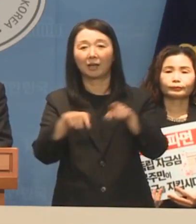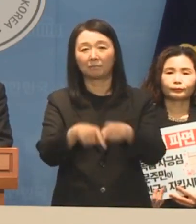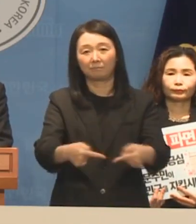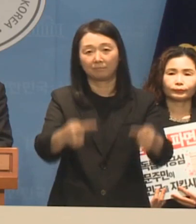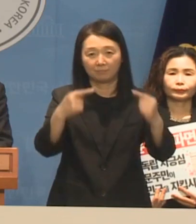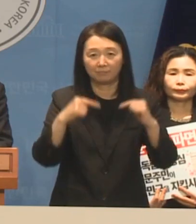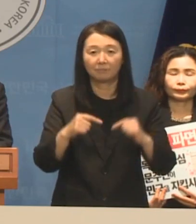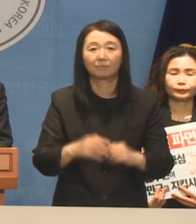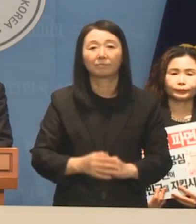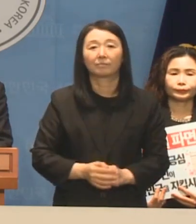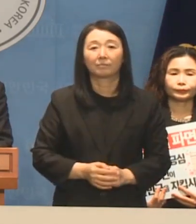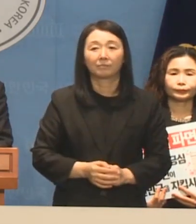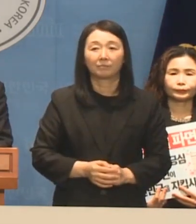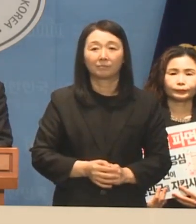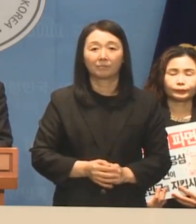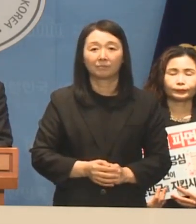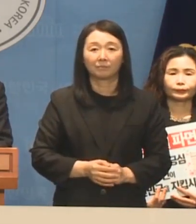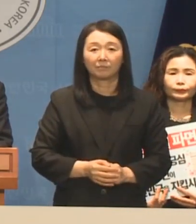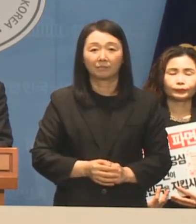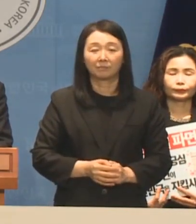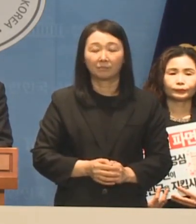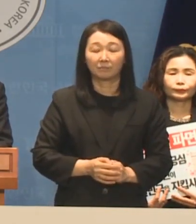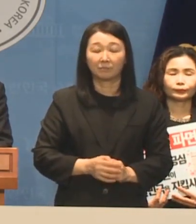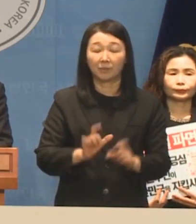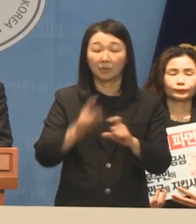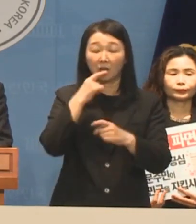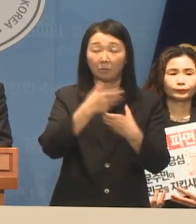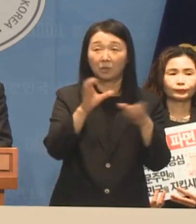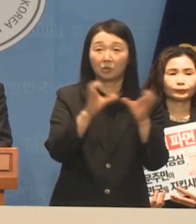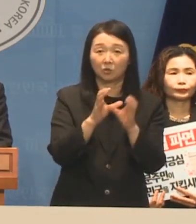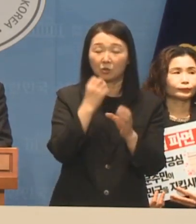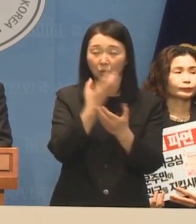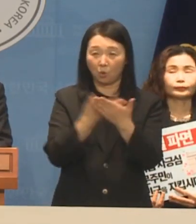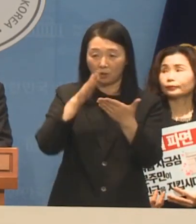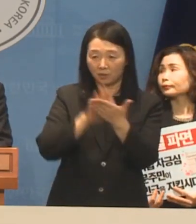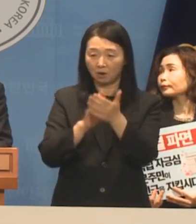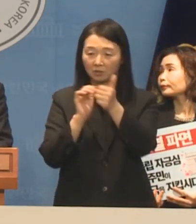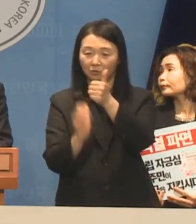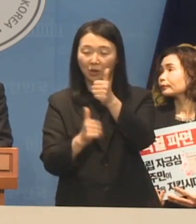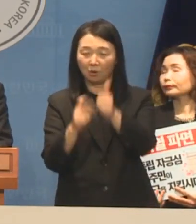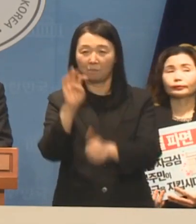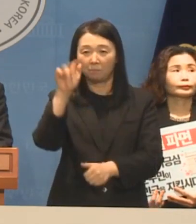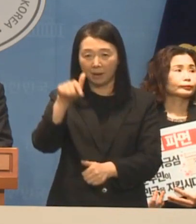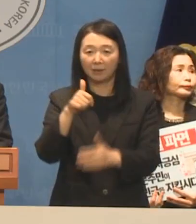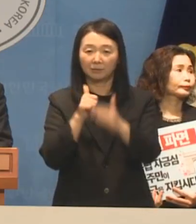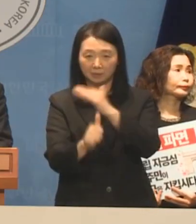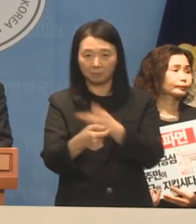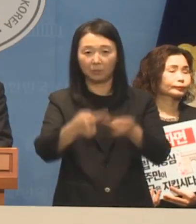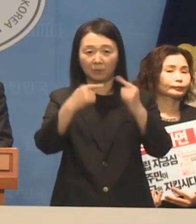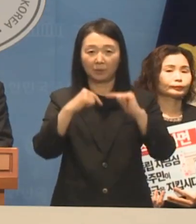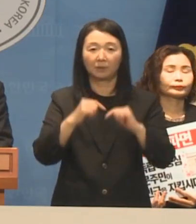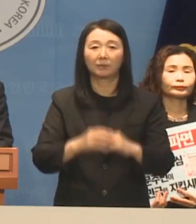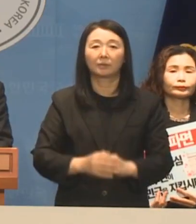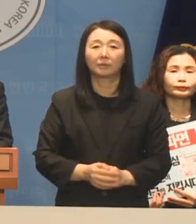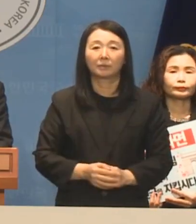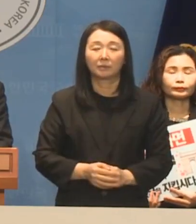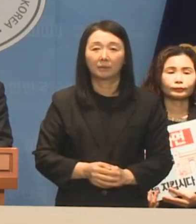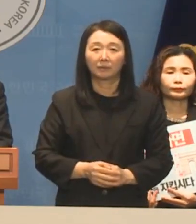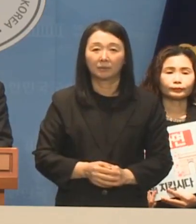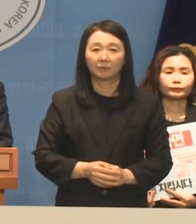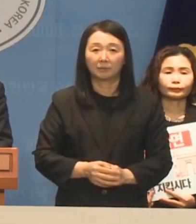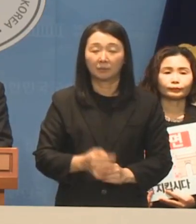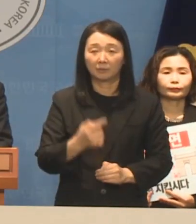함께해 주셨습니다. 더민주 서울혁신회의 박웅기 상임대표님 참석하셨고요.